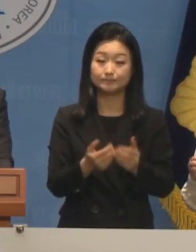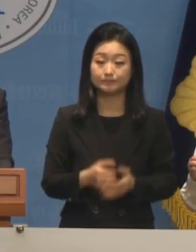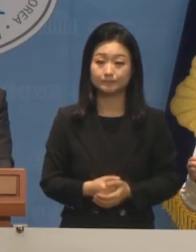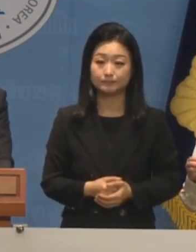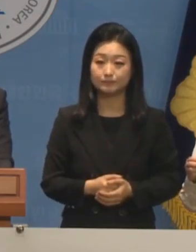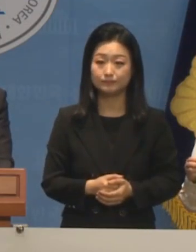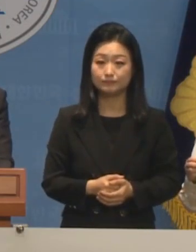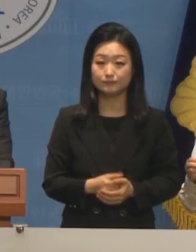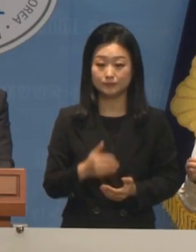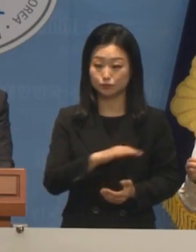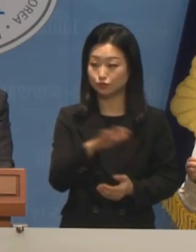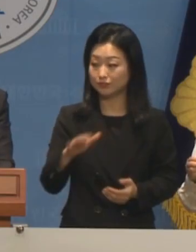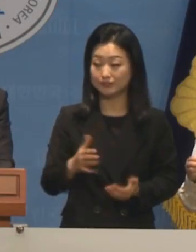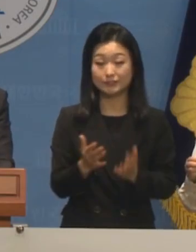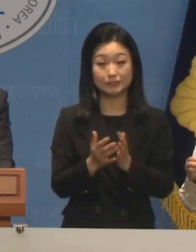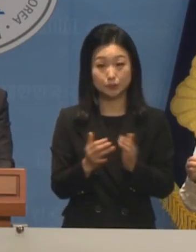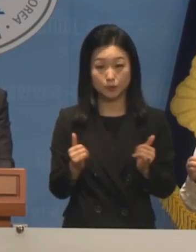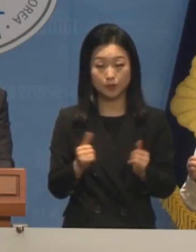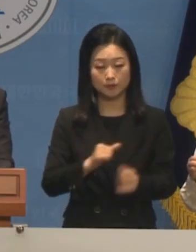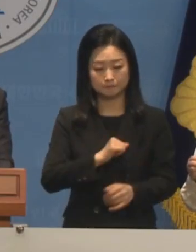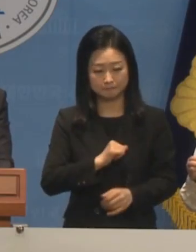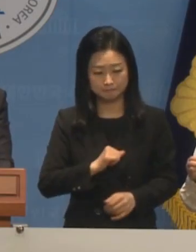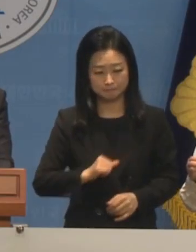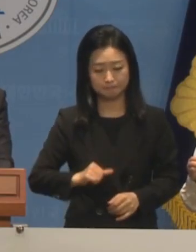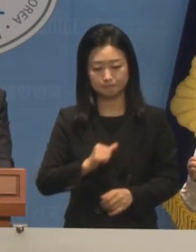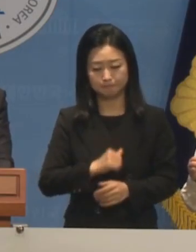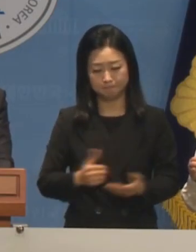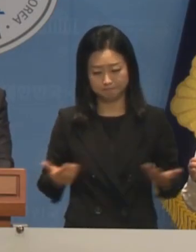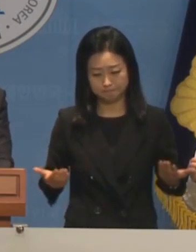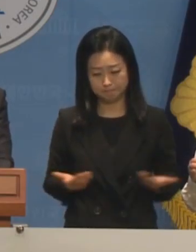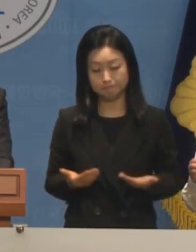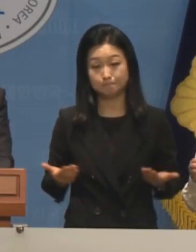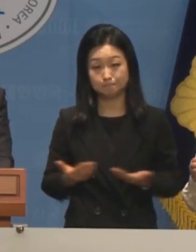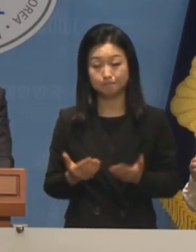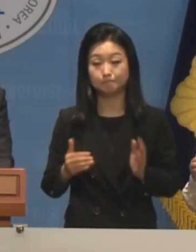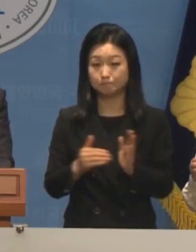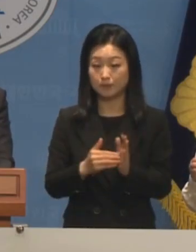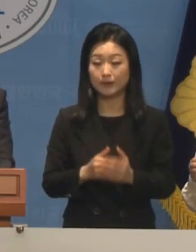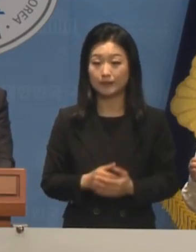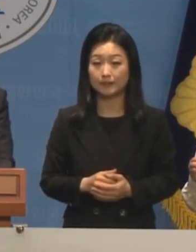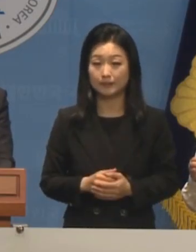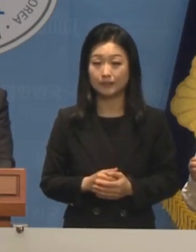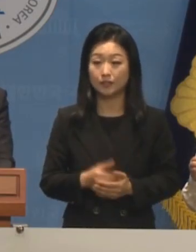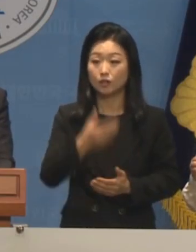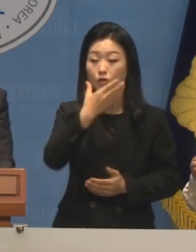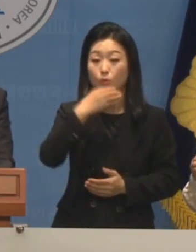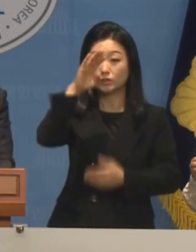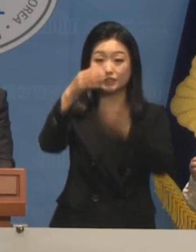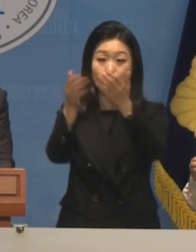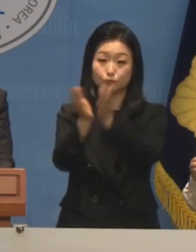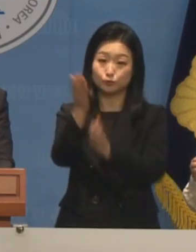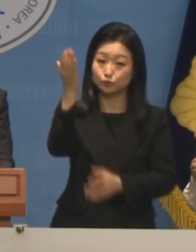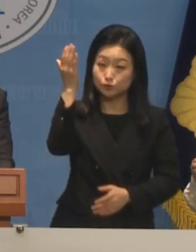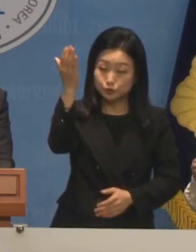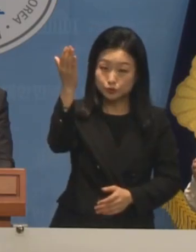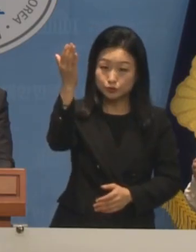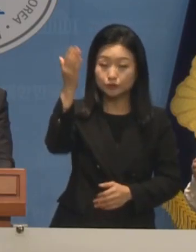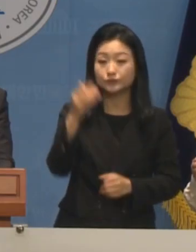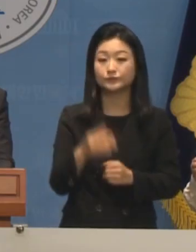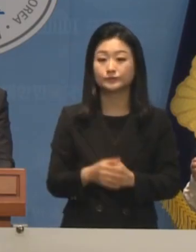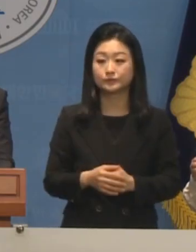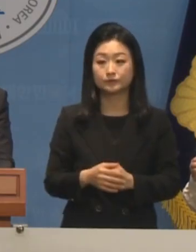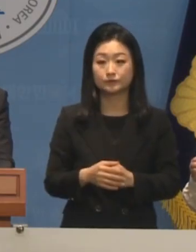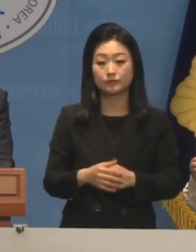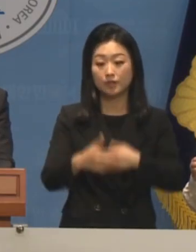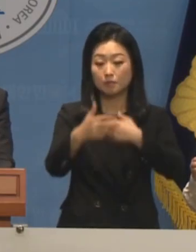보건의료 인력들이 묵묵히 현장을 지켜서 지켜왔습니다 보건복지부는 특정 지역만이 아닌